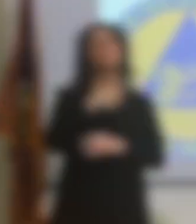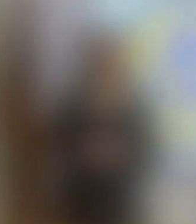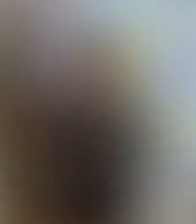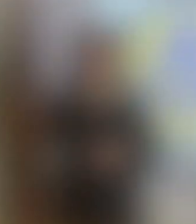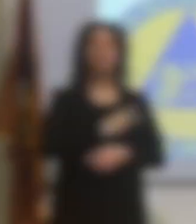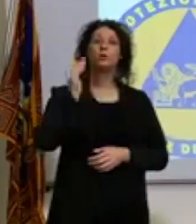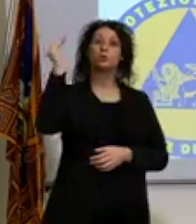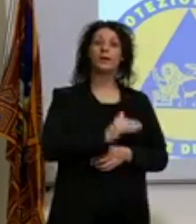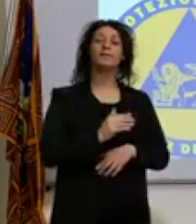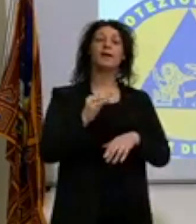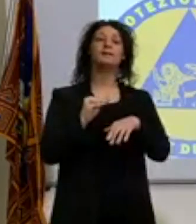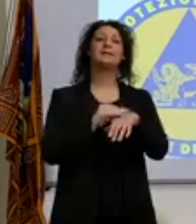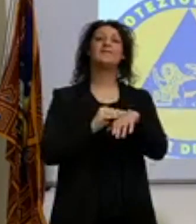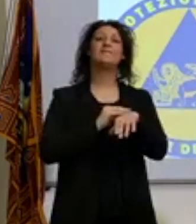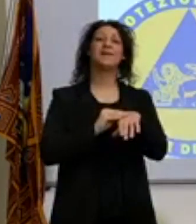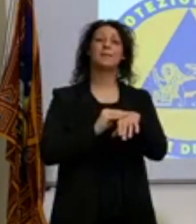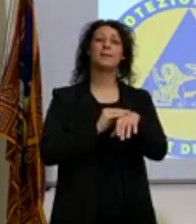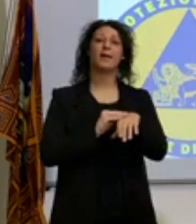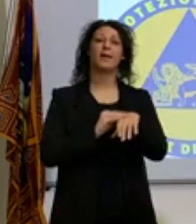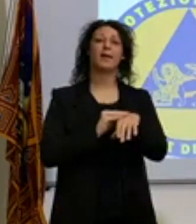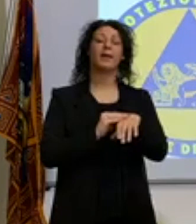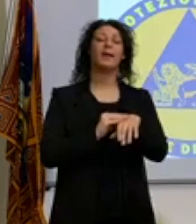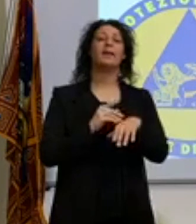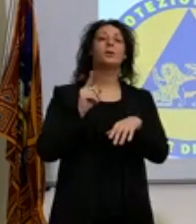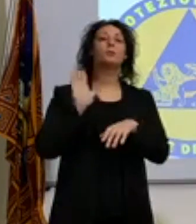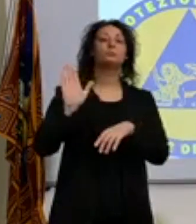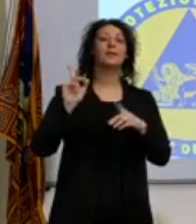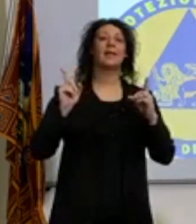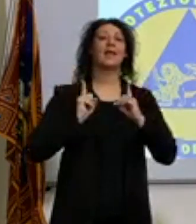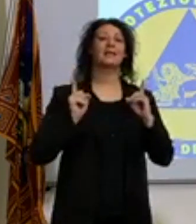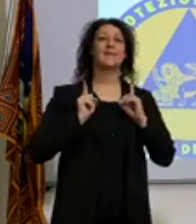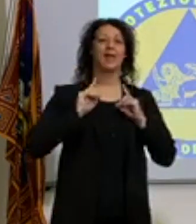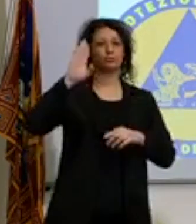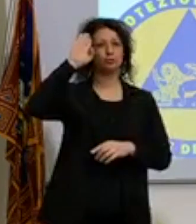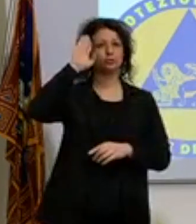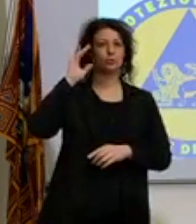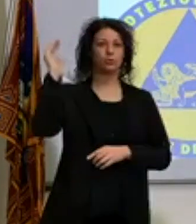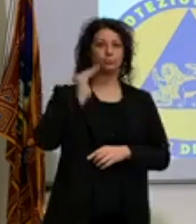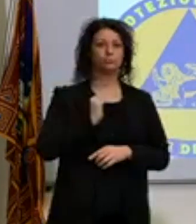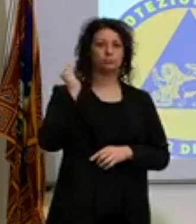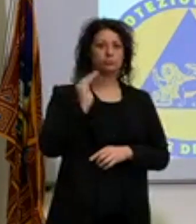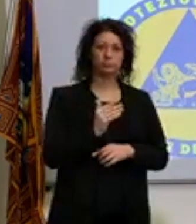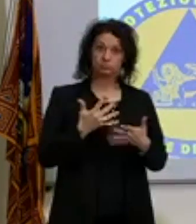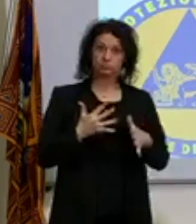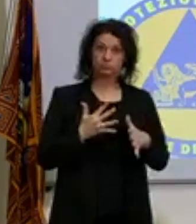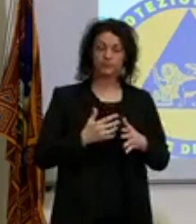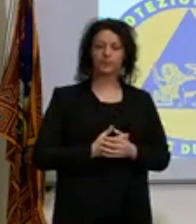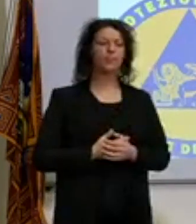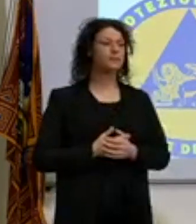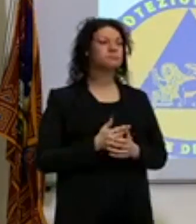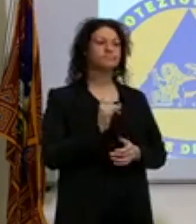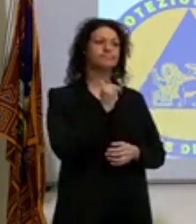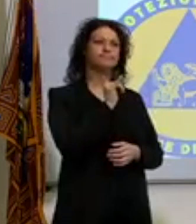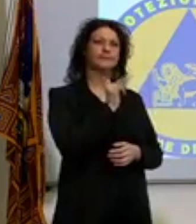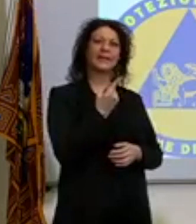di riposo. Si va verso una normalizzazione del reperimento delle mascherine, dunque stanno per arrivare anche 752.000